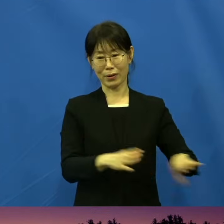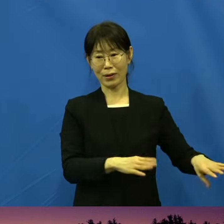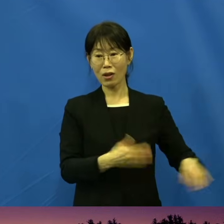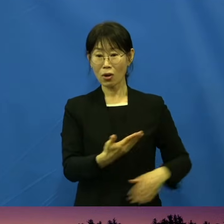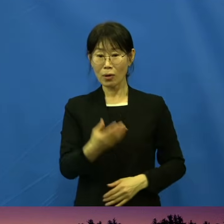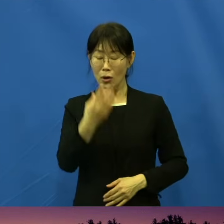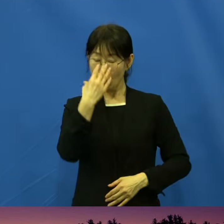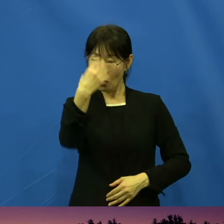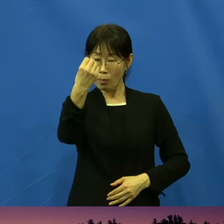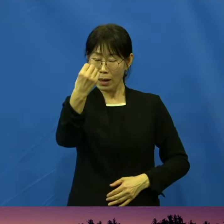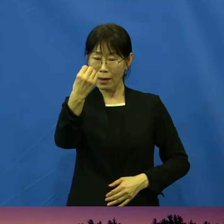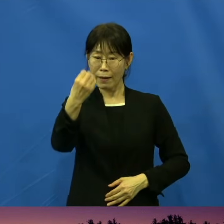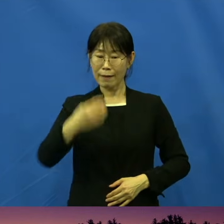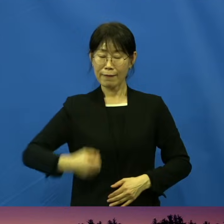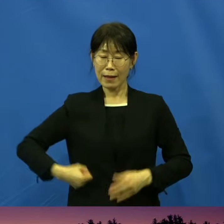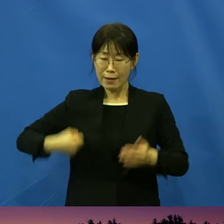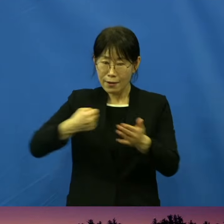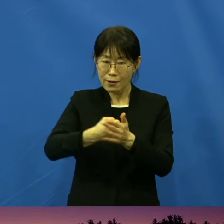안 없어져요.